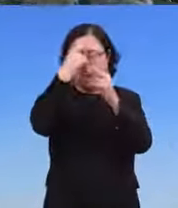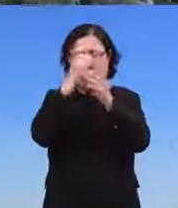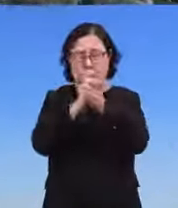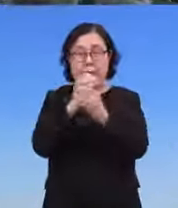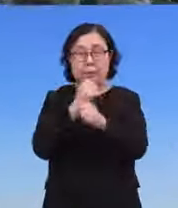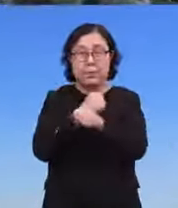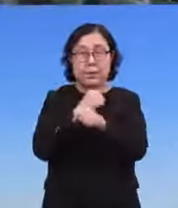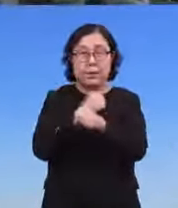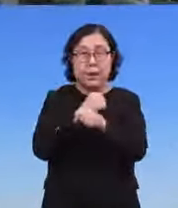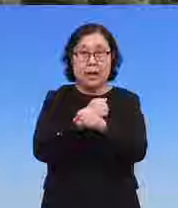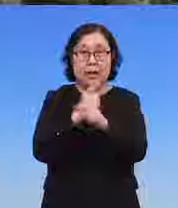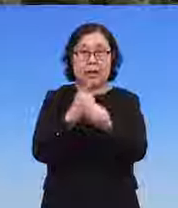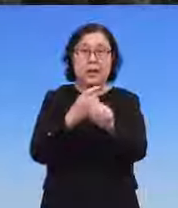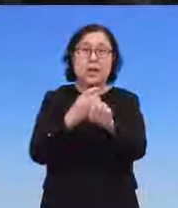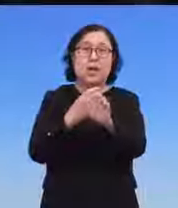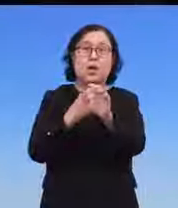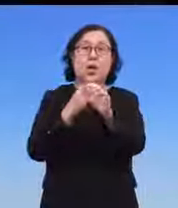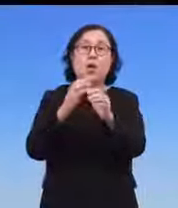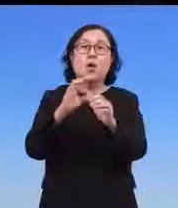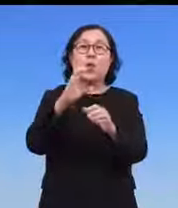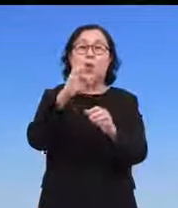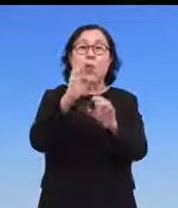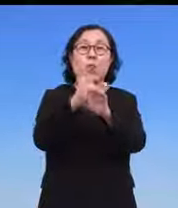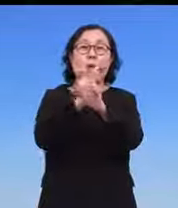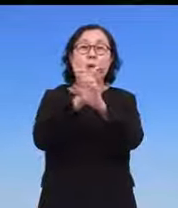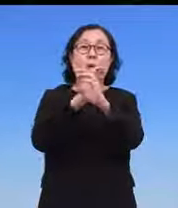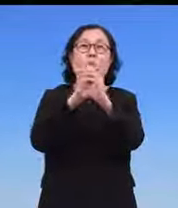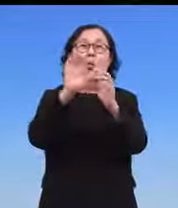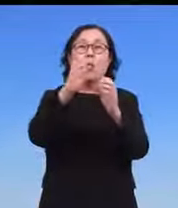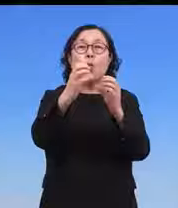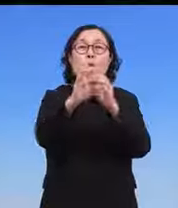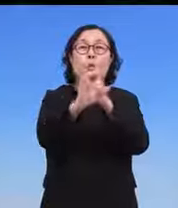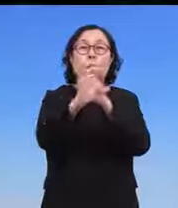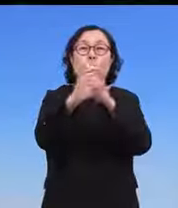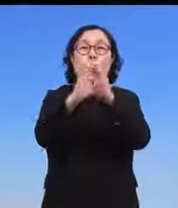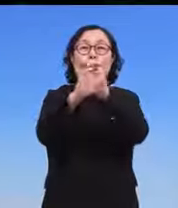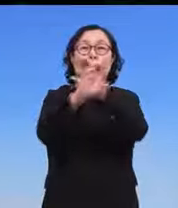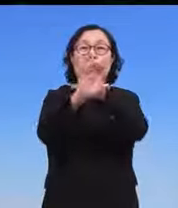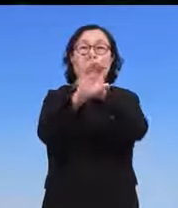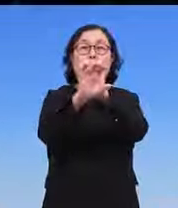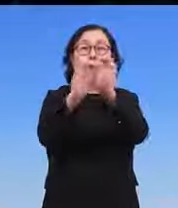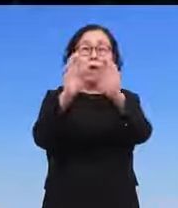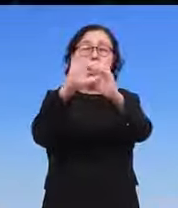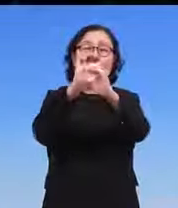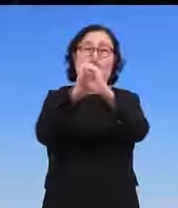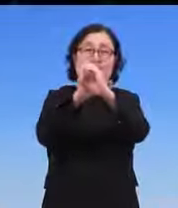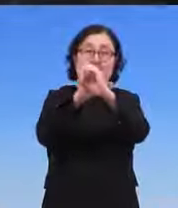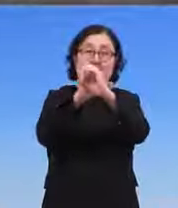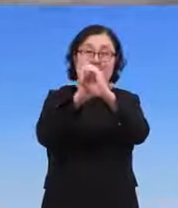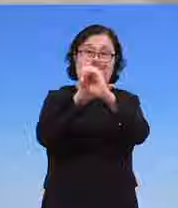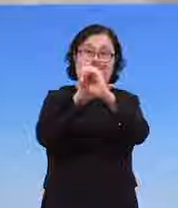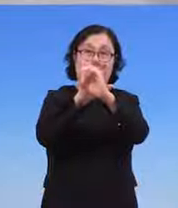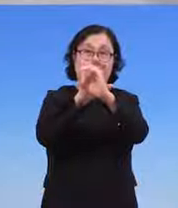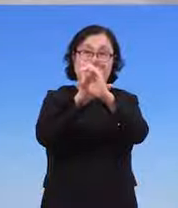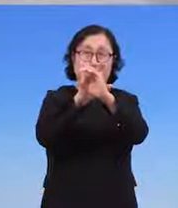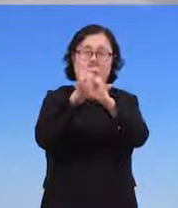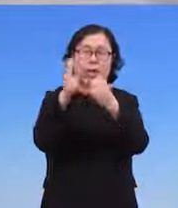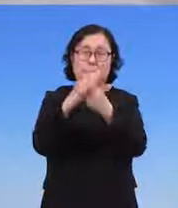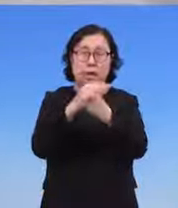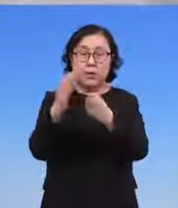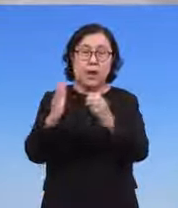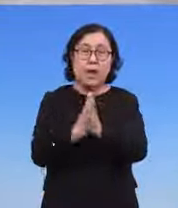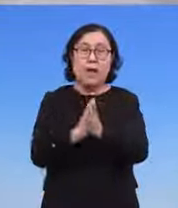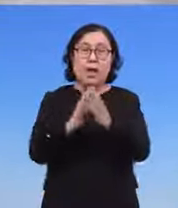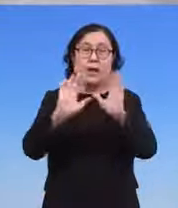두 가지로 기도합니다. 당장 현안적으로 하나님 이 코로나 바이러스 때문에 온 나라가 지금 두려움과 공포에 빠져 있는데